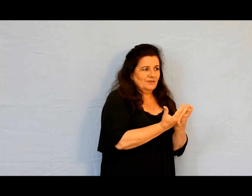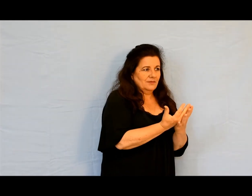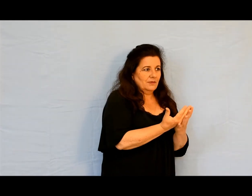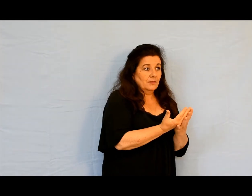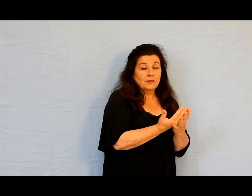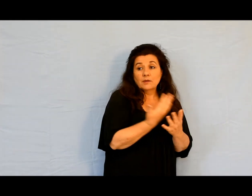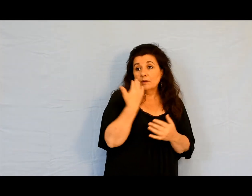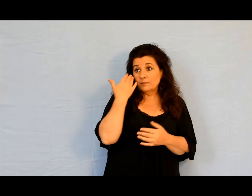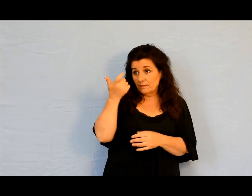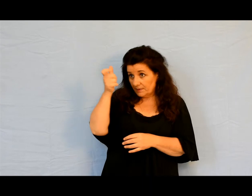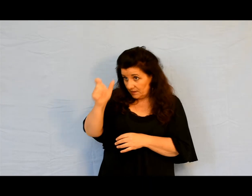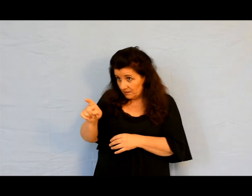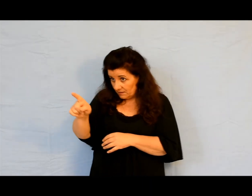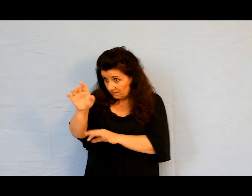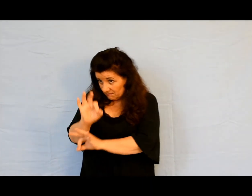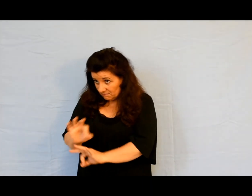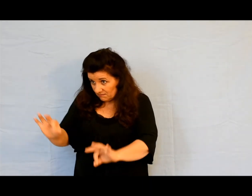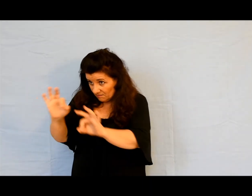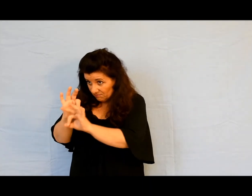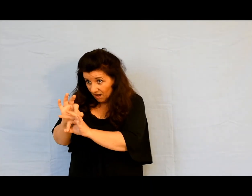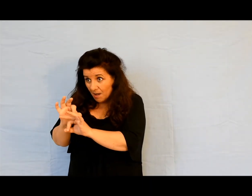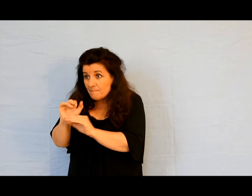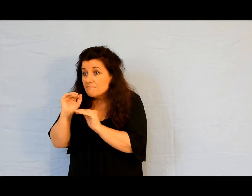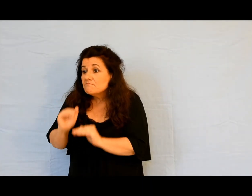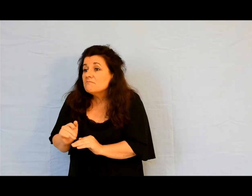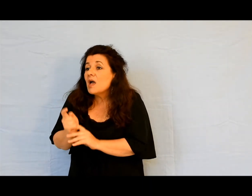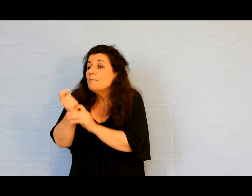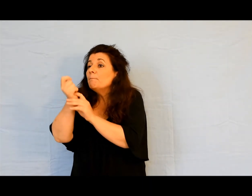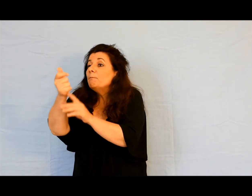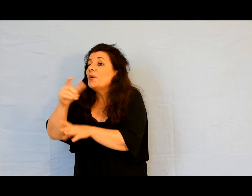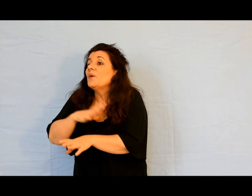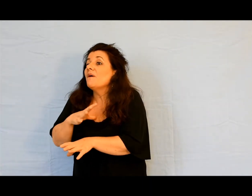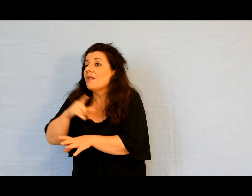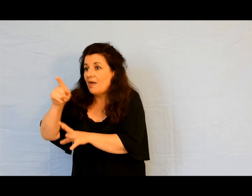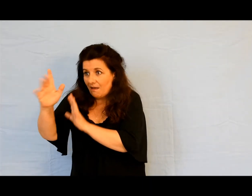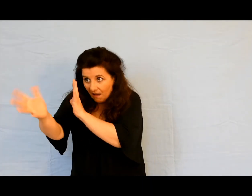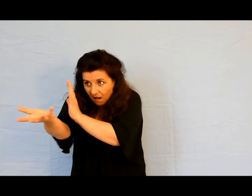À celui qui n'a pas, on enlèvera même ce qu'il a.